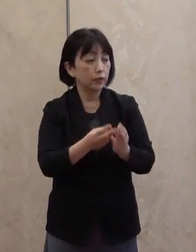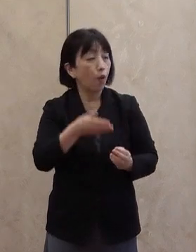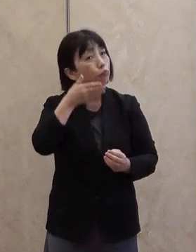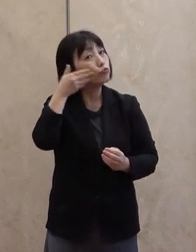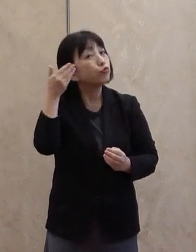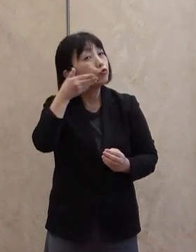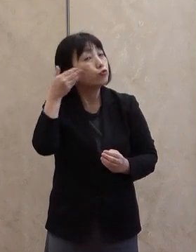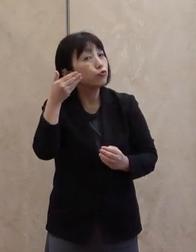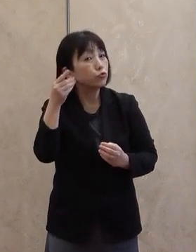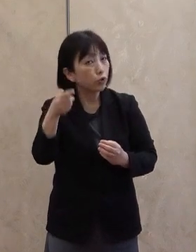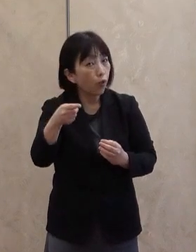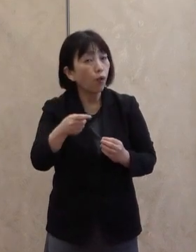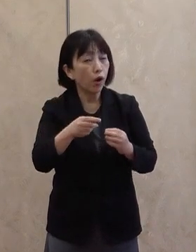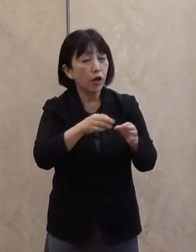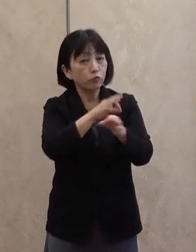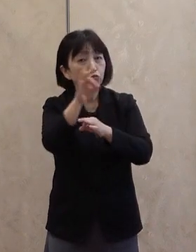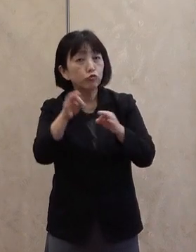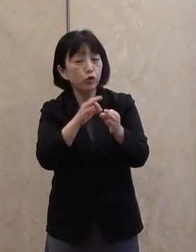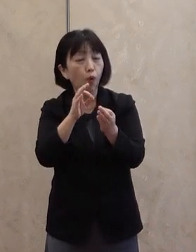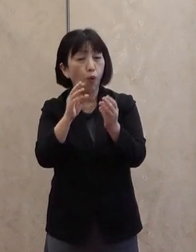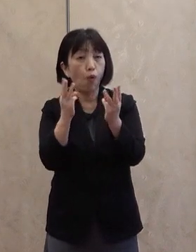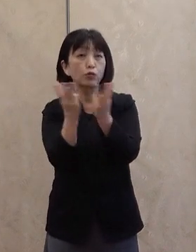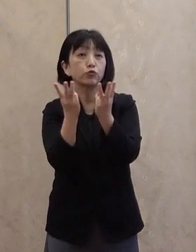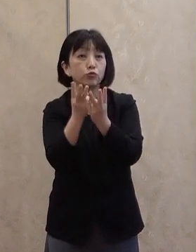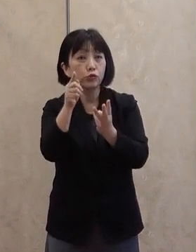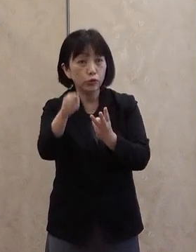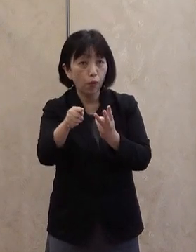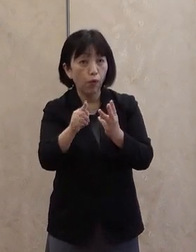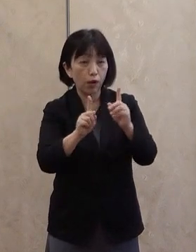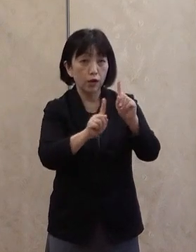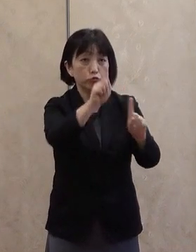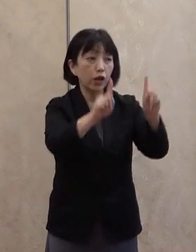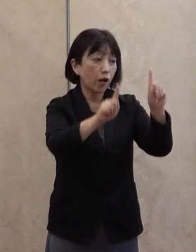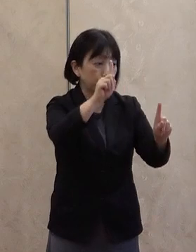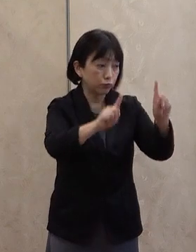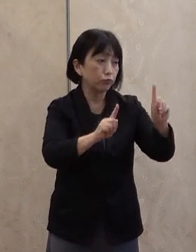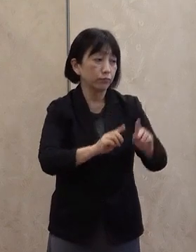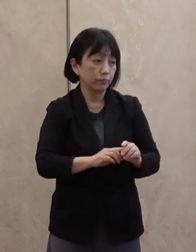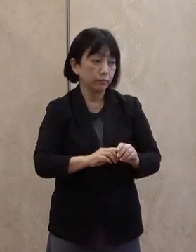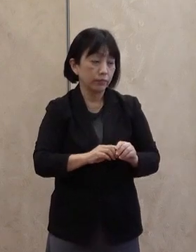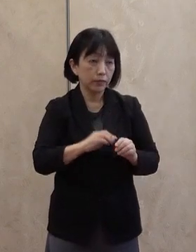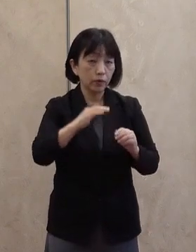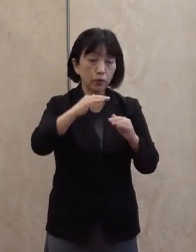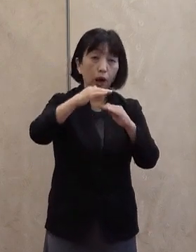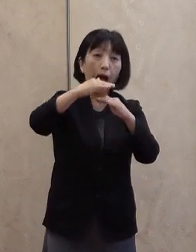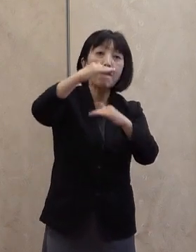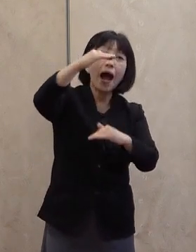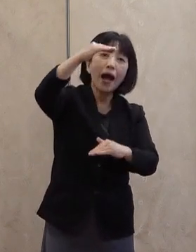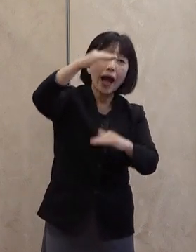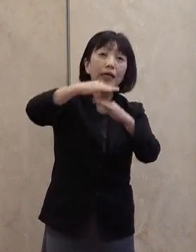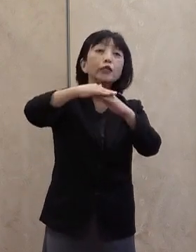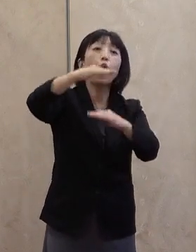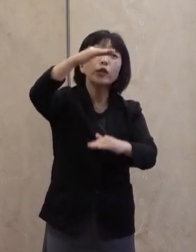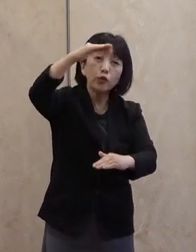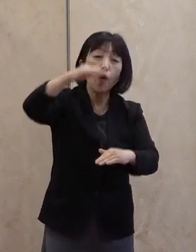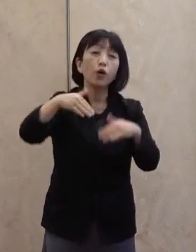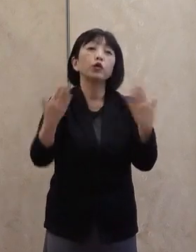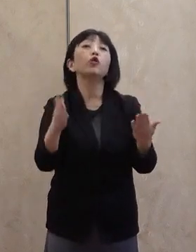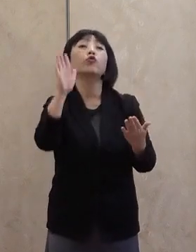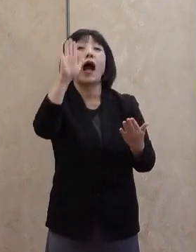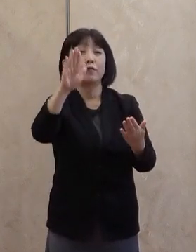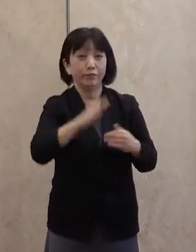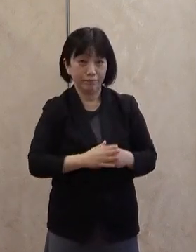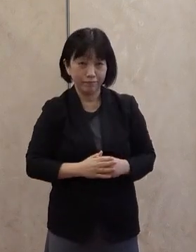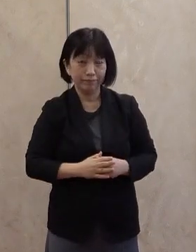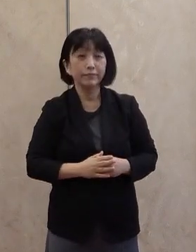のこの運用数とこの縦線のグラフの幅、これが余裕のある状態を示していますが、医療が逼迫してくると